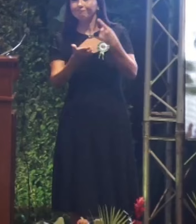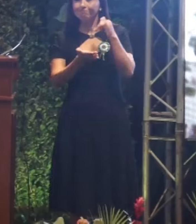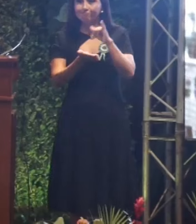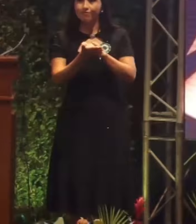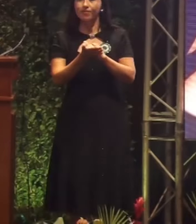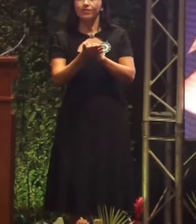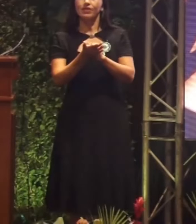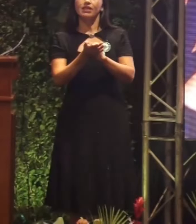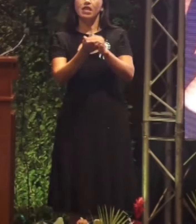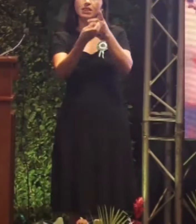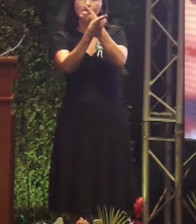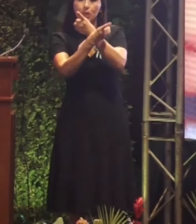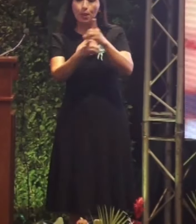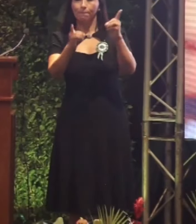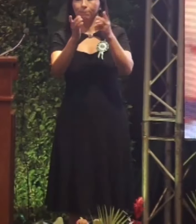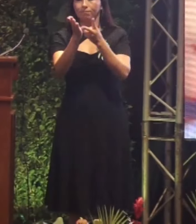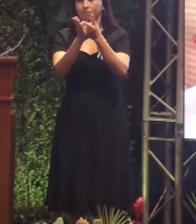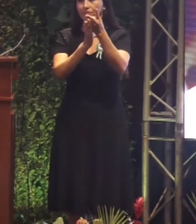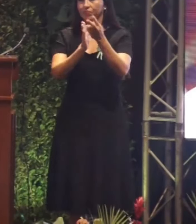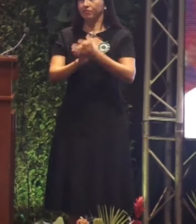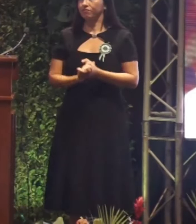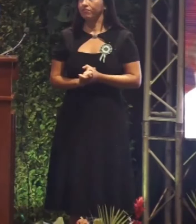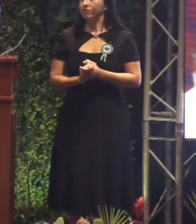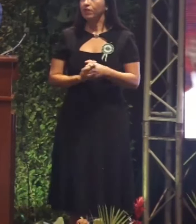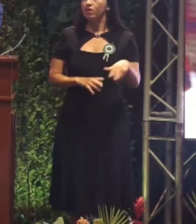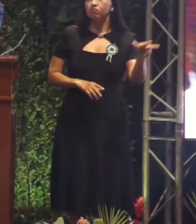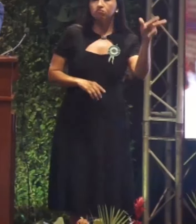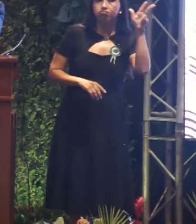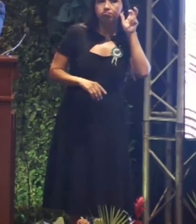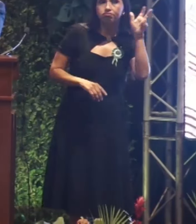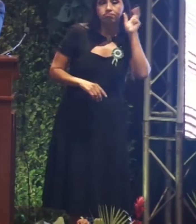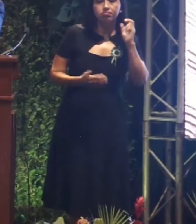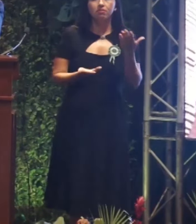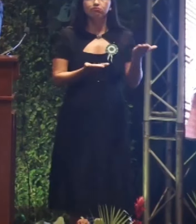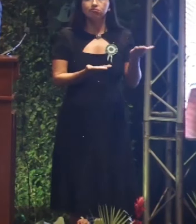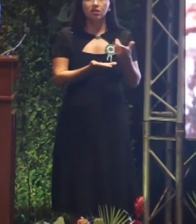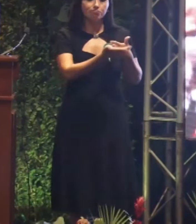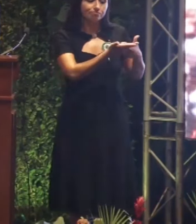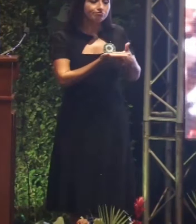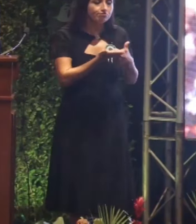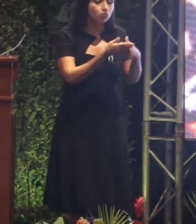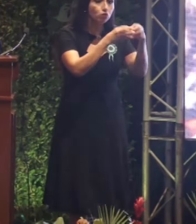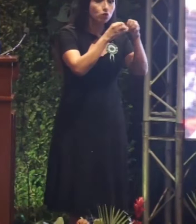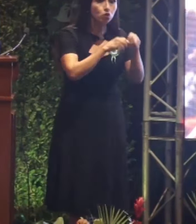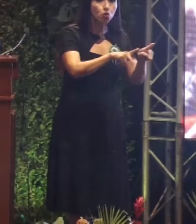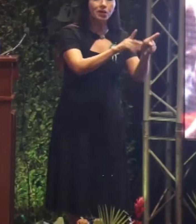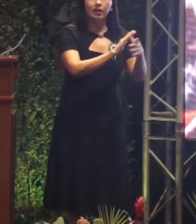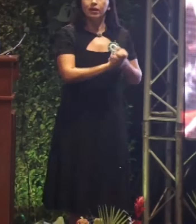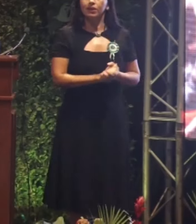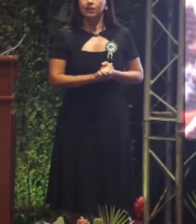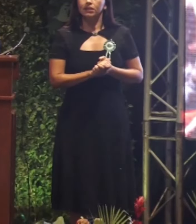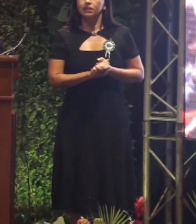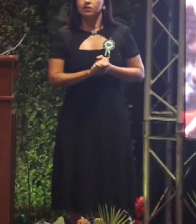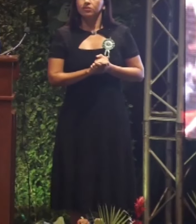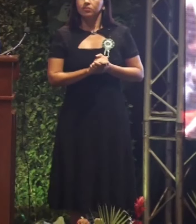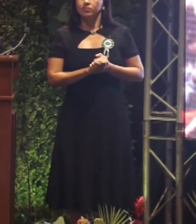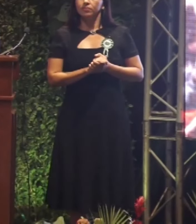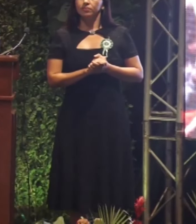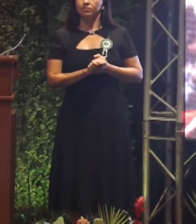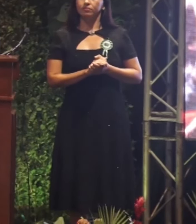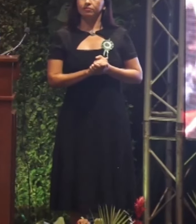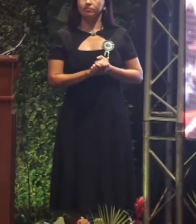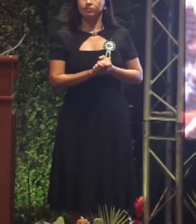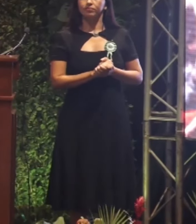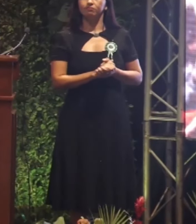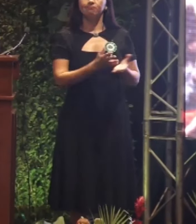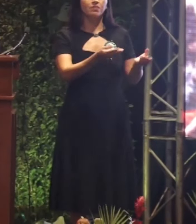Esa es la verdadera democracia. Hay que escuchar a los que tienen la oportunidad